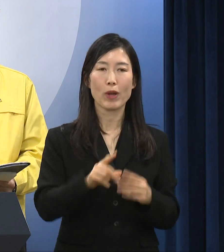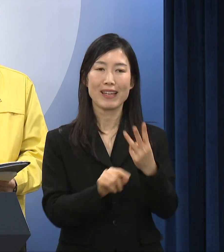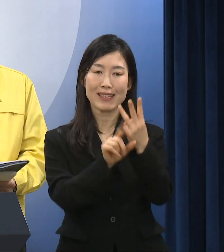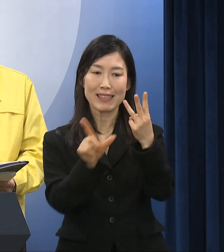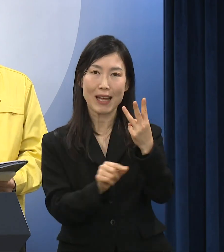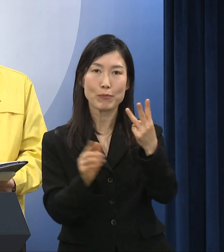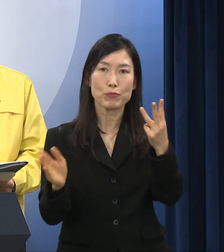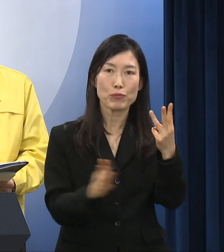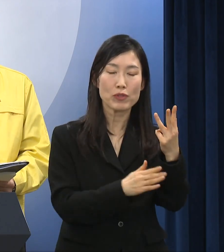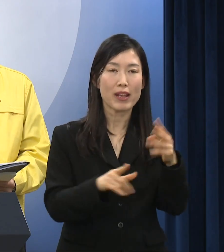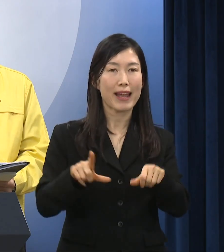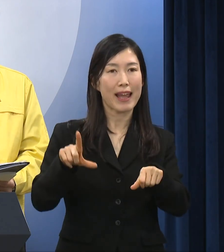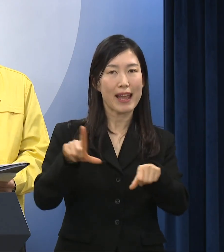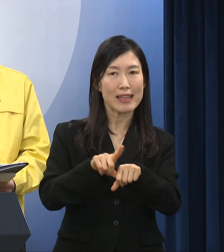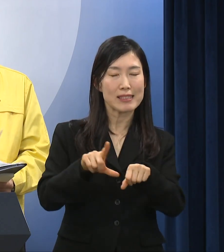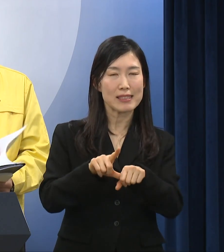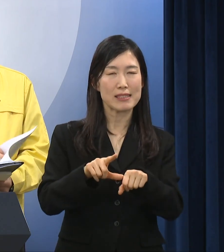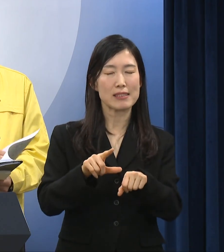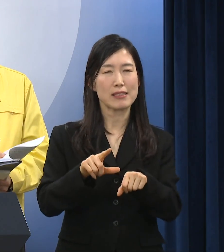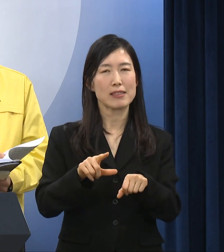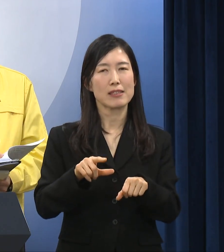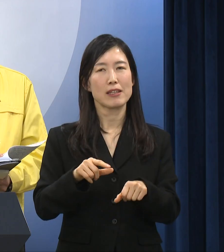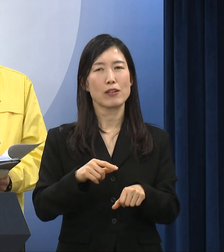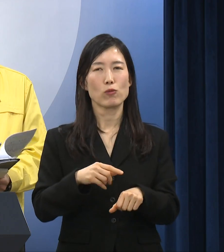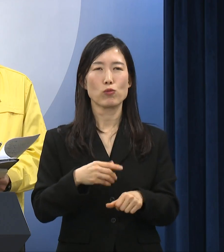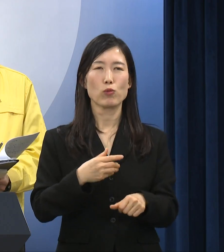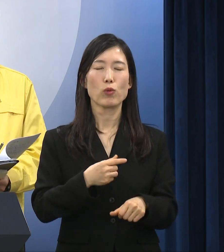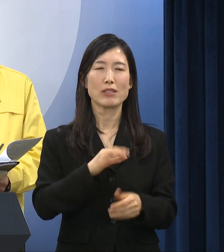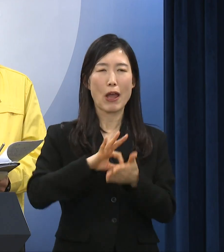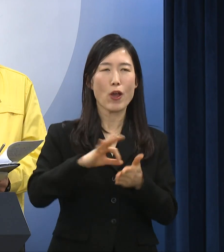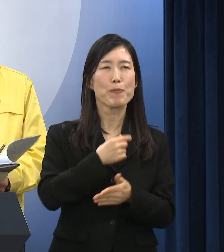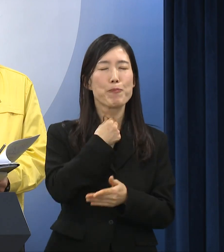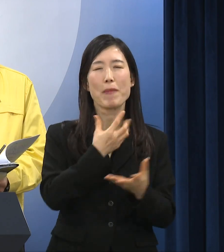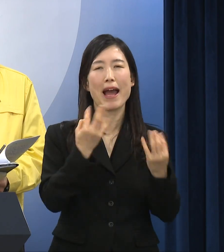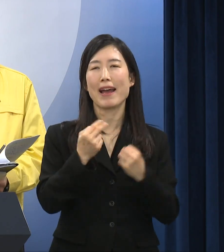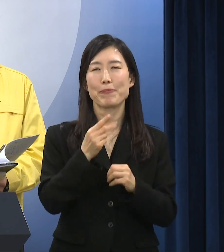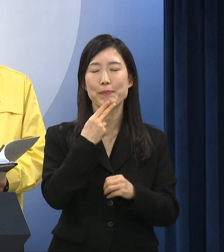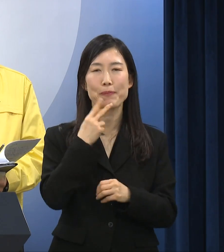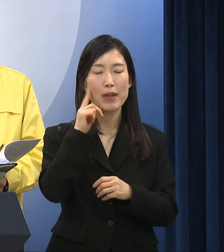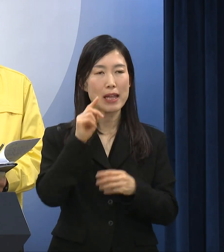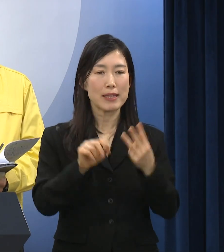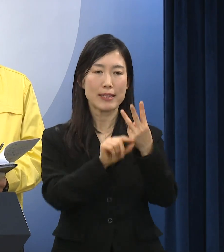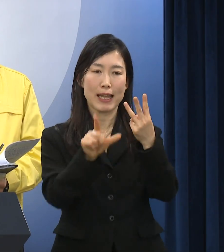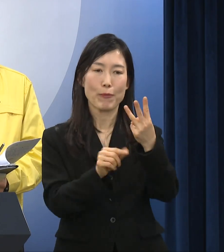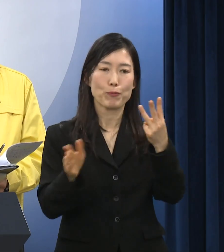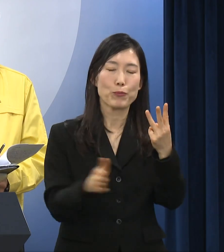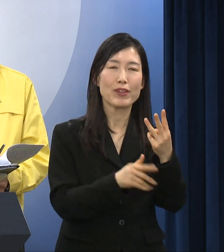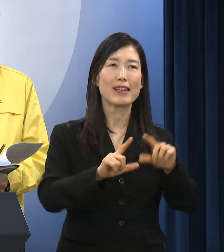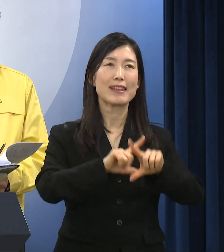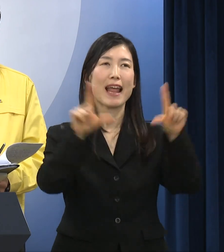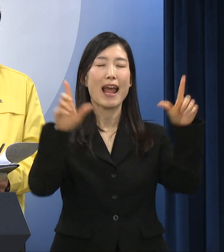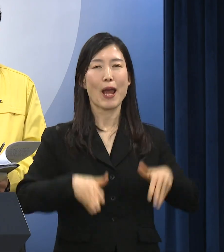3월부터는 가스의 수요가 날씨가 봄으로 이제 변해가면서 굉장히